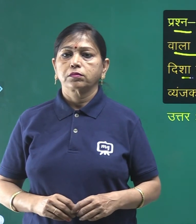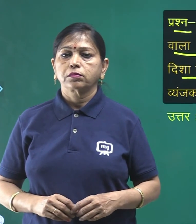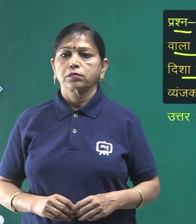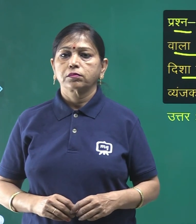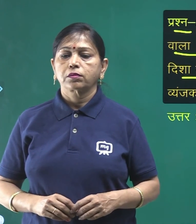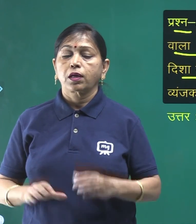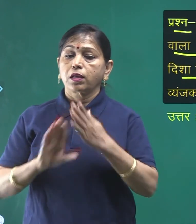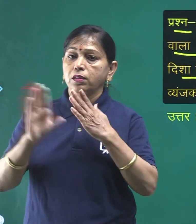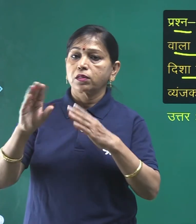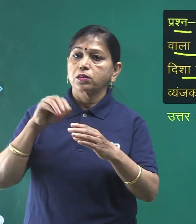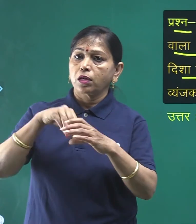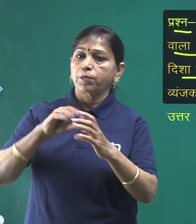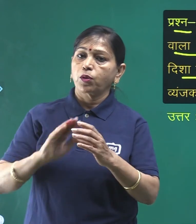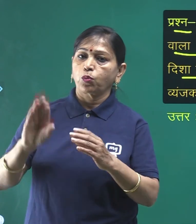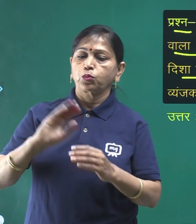दिशा में हो तो